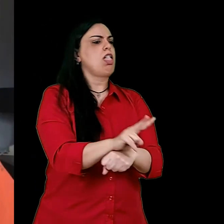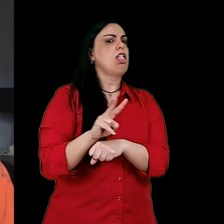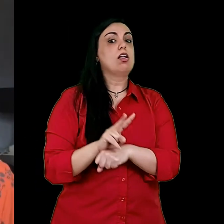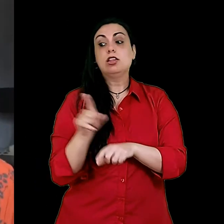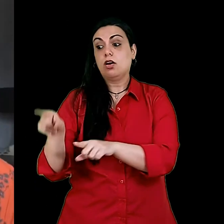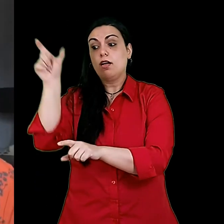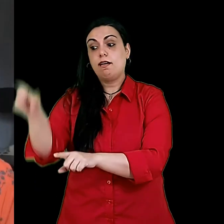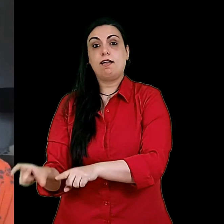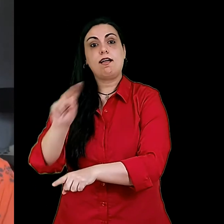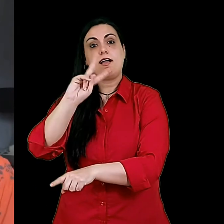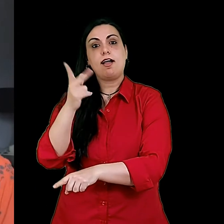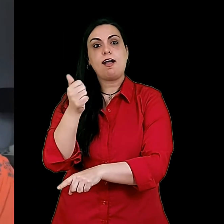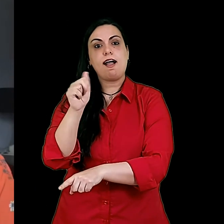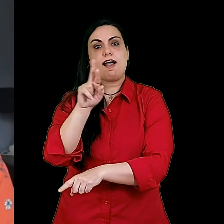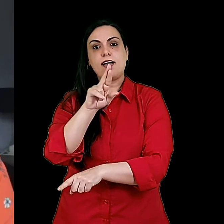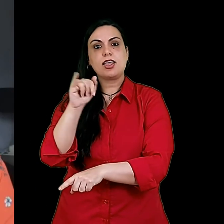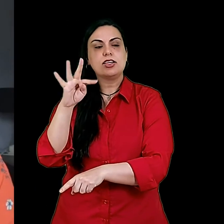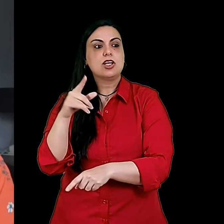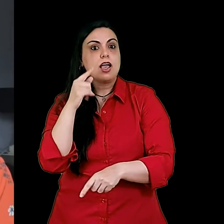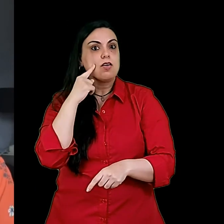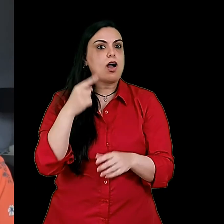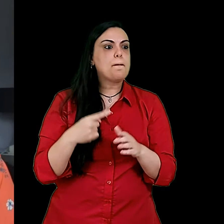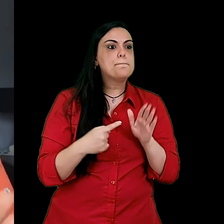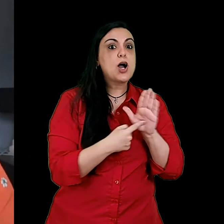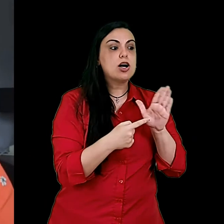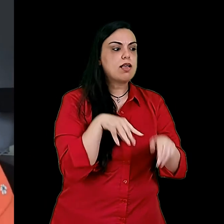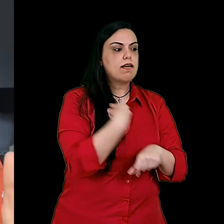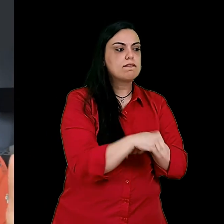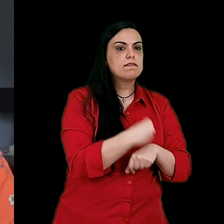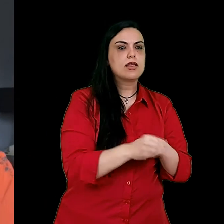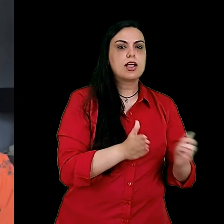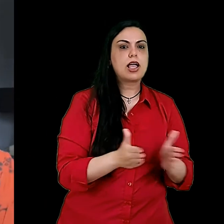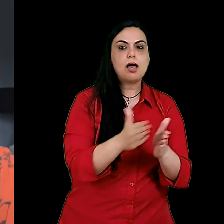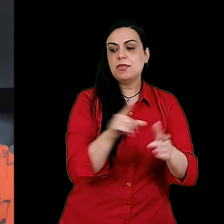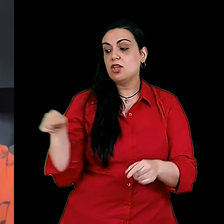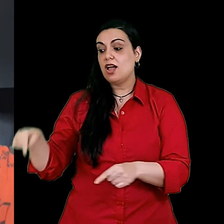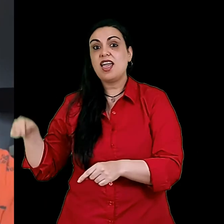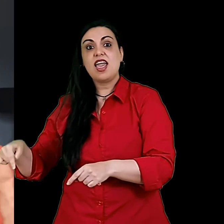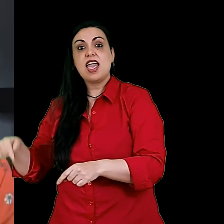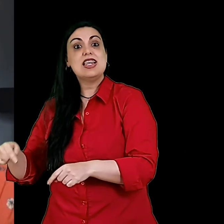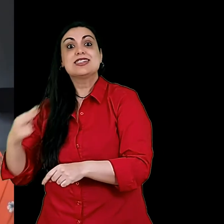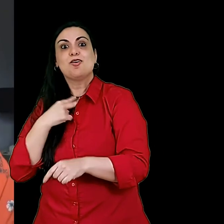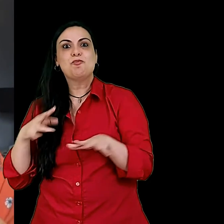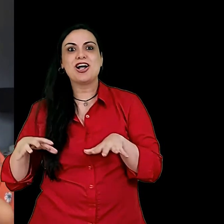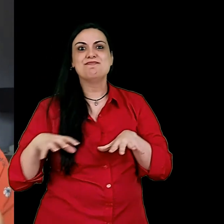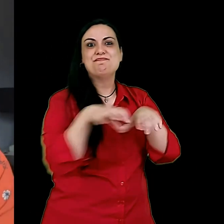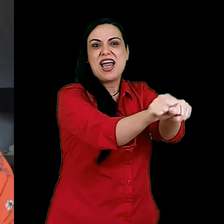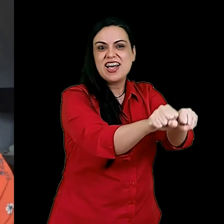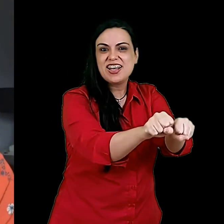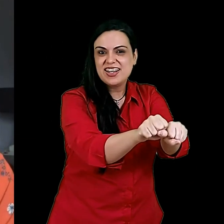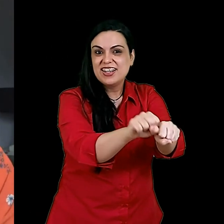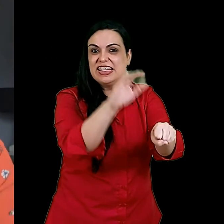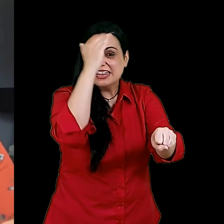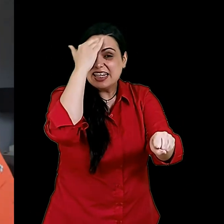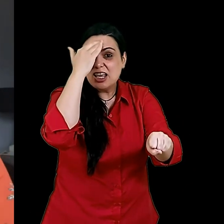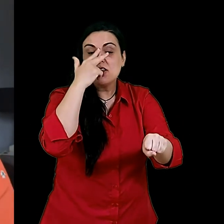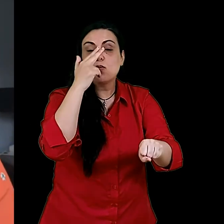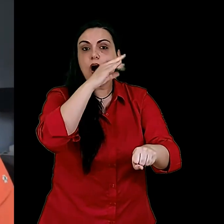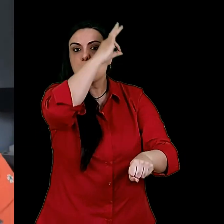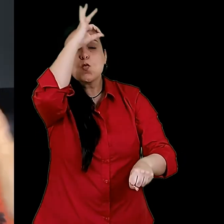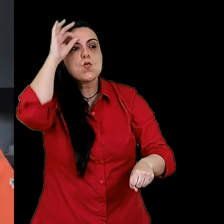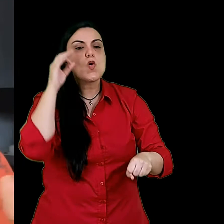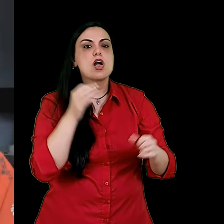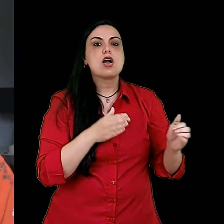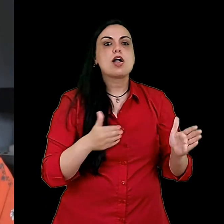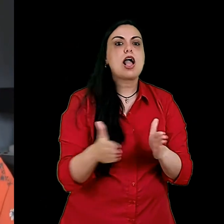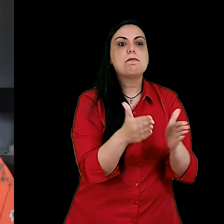jornada. Quem era a Harriet? Ela era alguém que se levantava e determinava trajetos que não podiam ser acessados por esses homens para impedirem